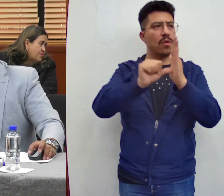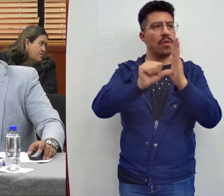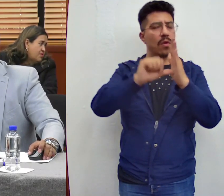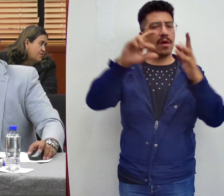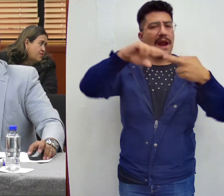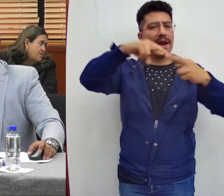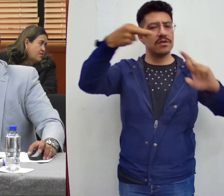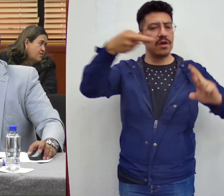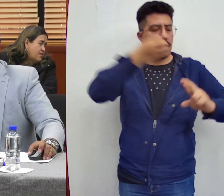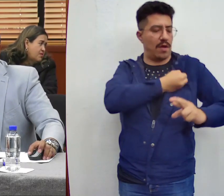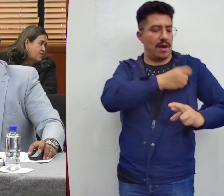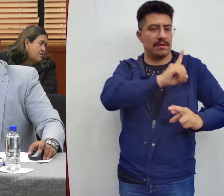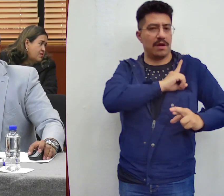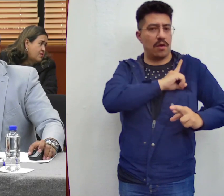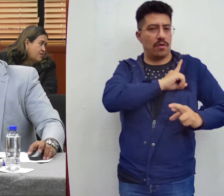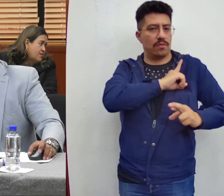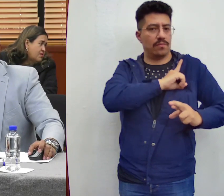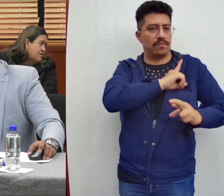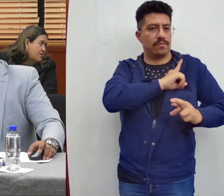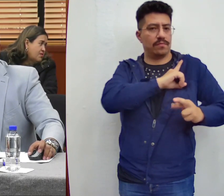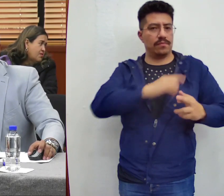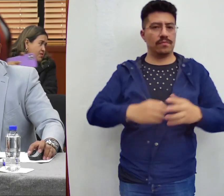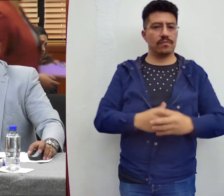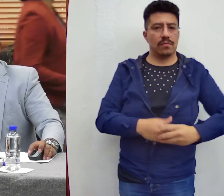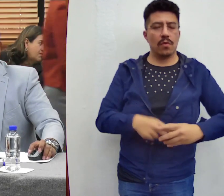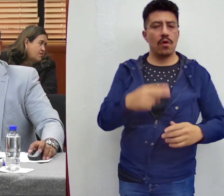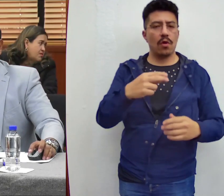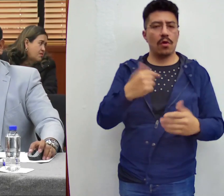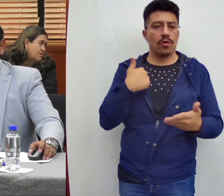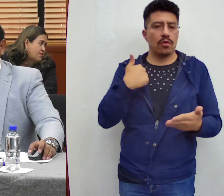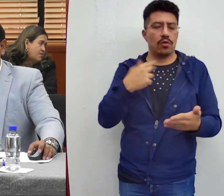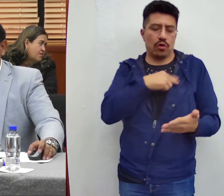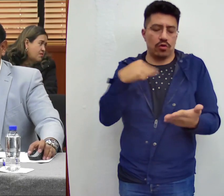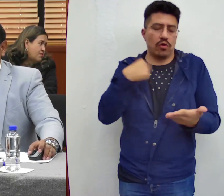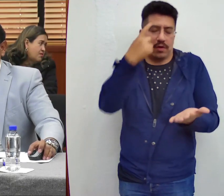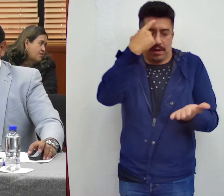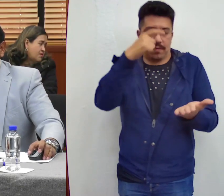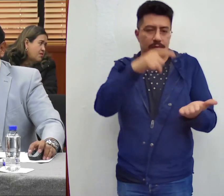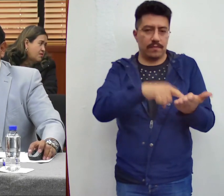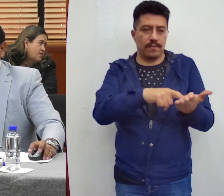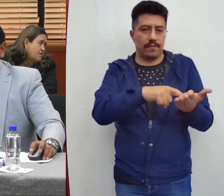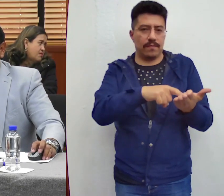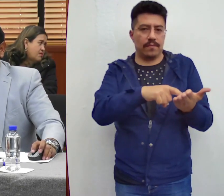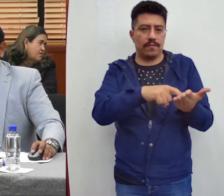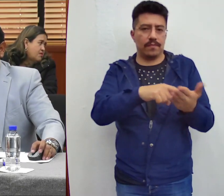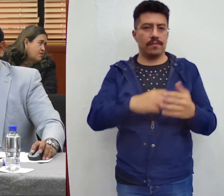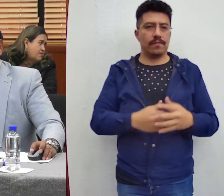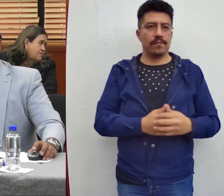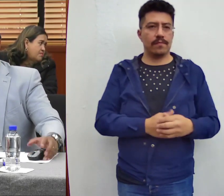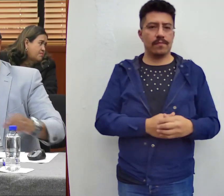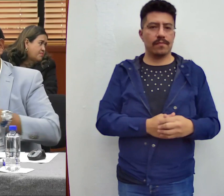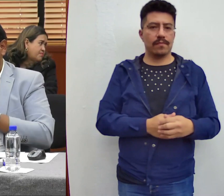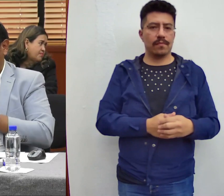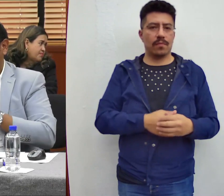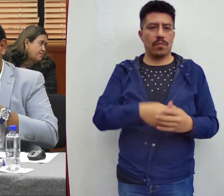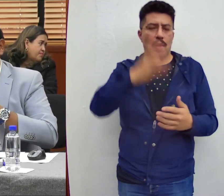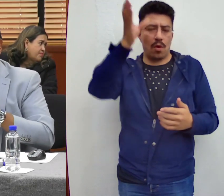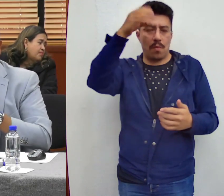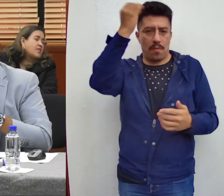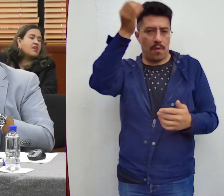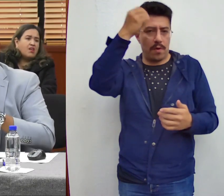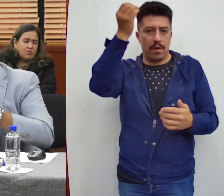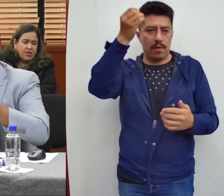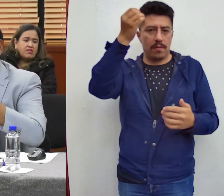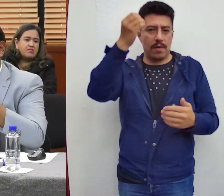salud. Nuestra postura inicial radica en que antes de hablar de